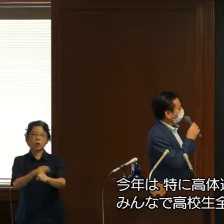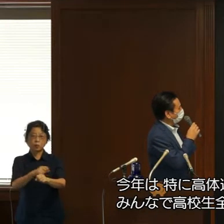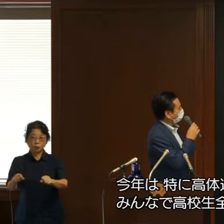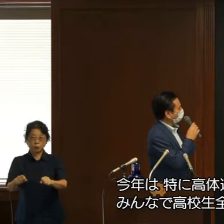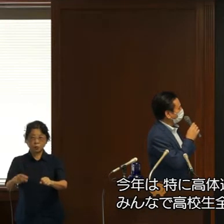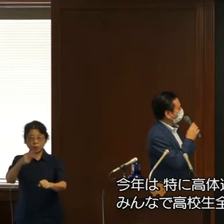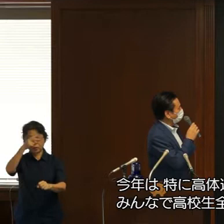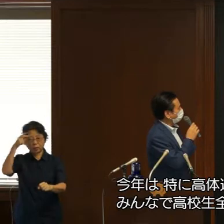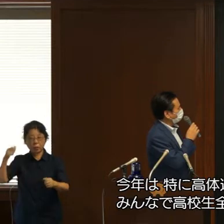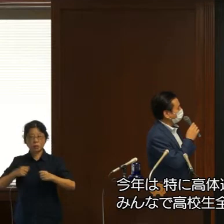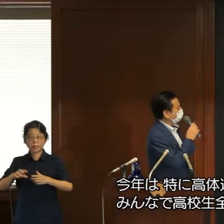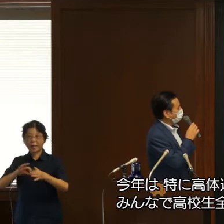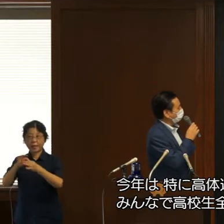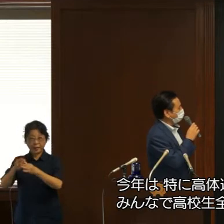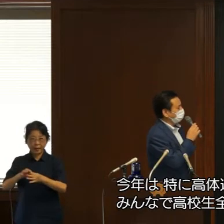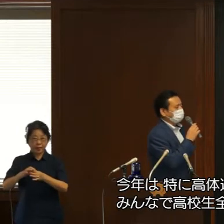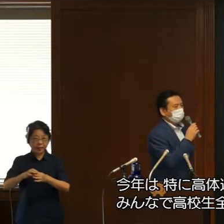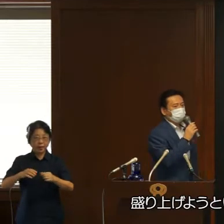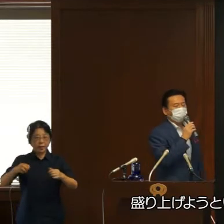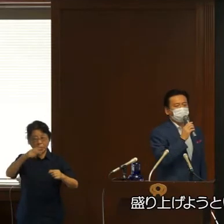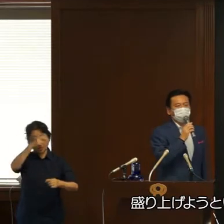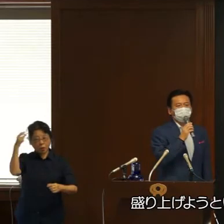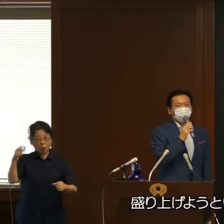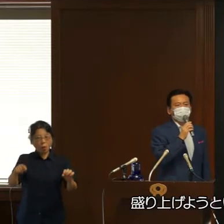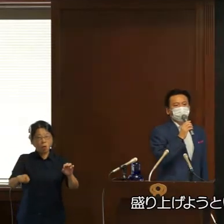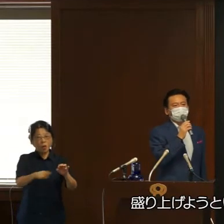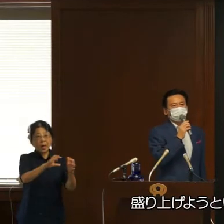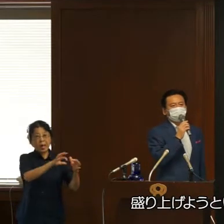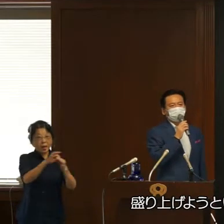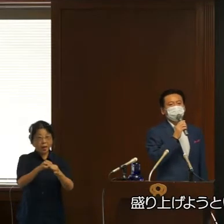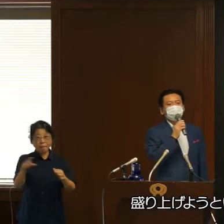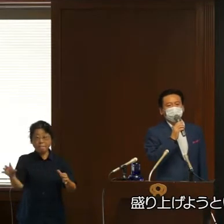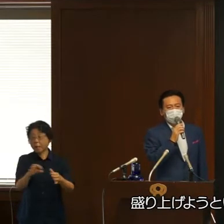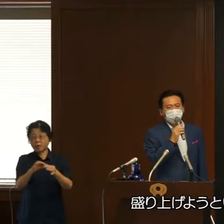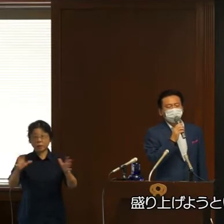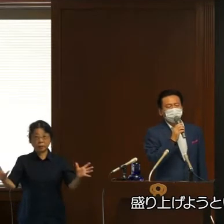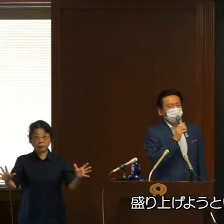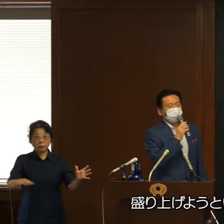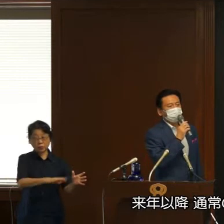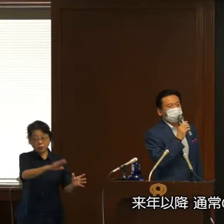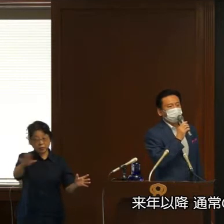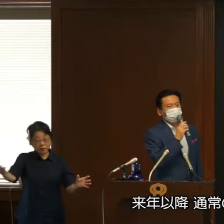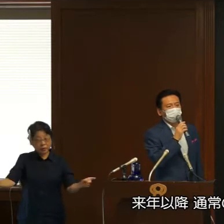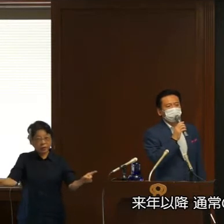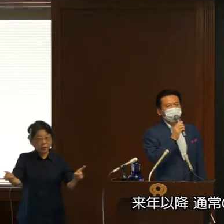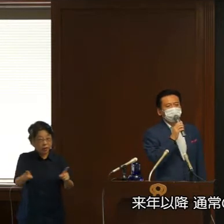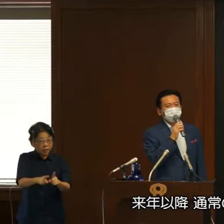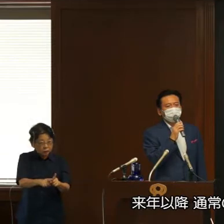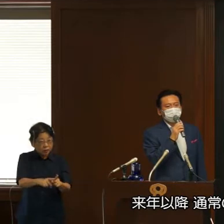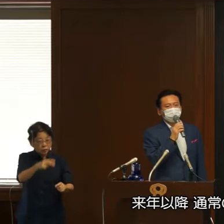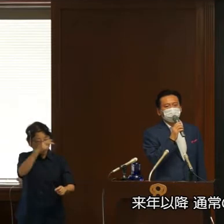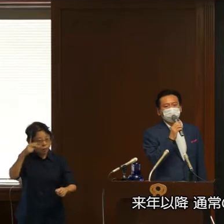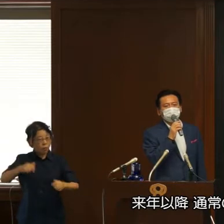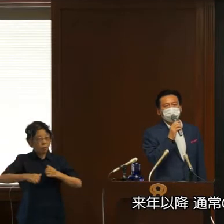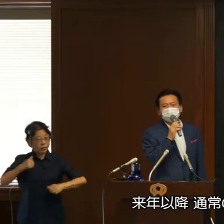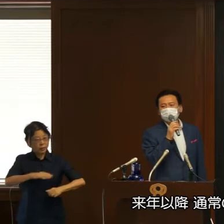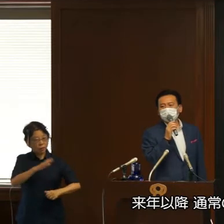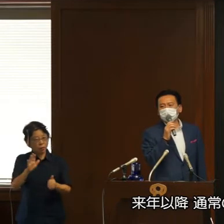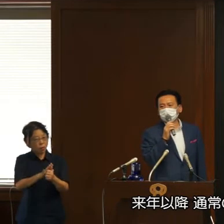連も垣根を越えて、みんなで高校生全部で盛り上げようということができたので、まあ、来年以降、通常